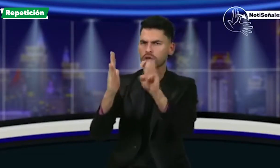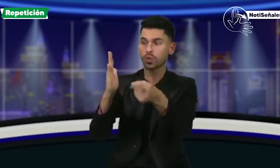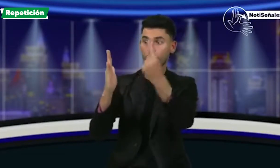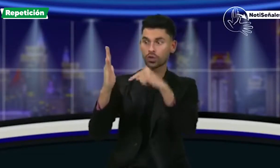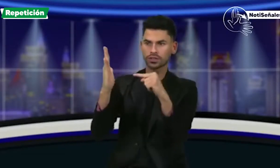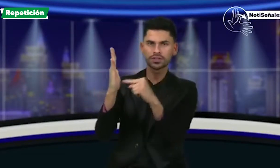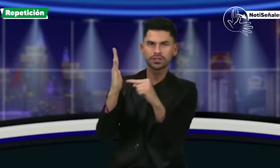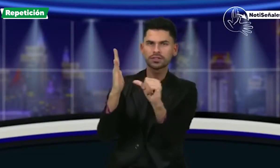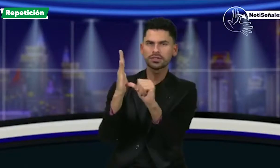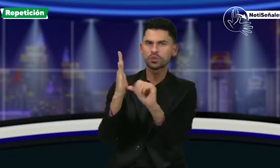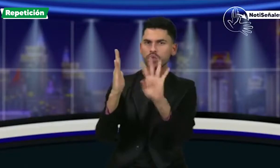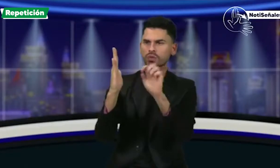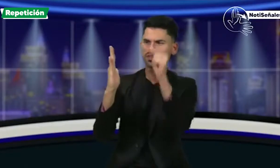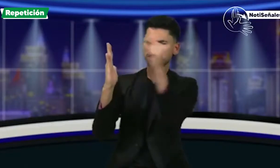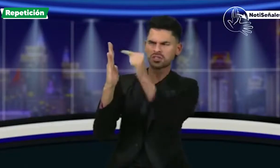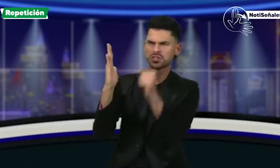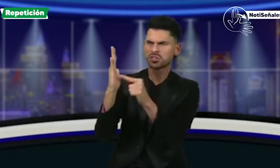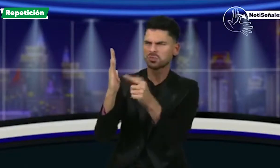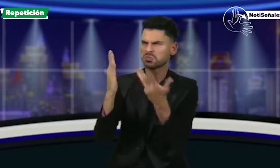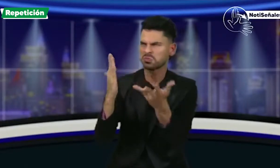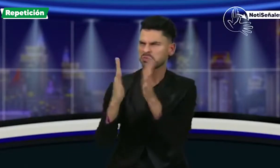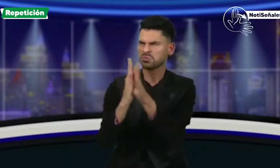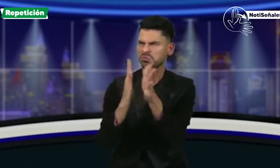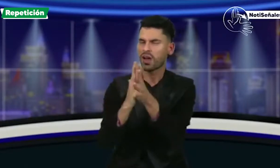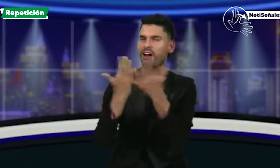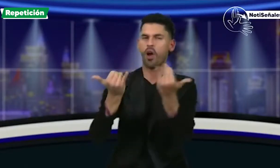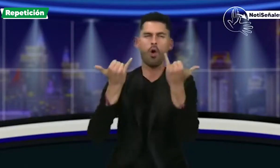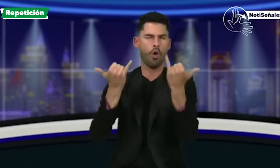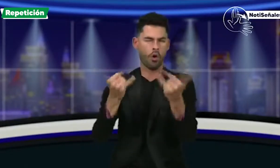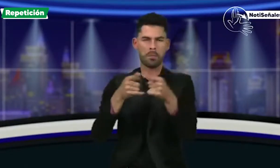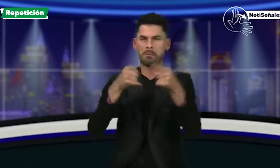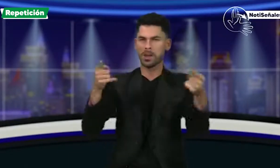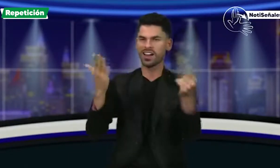Con discapacidad Específicamente En el artículo 8 y 9